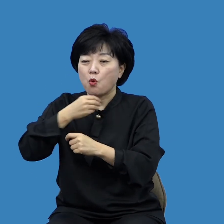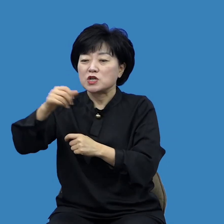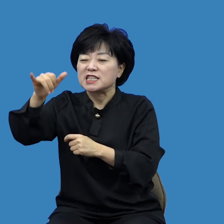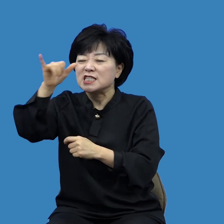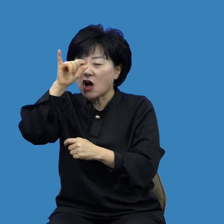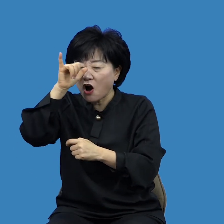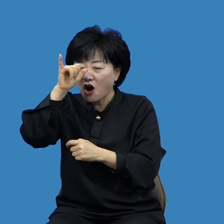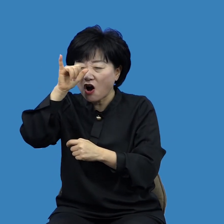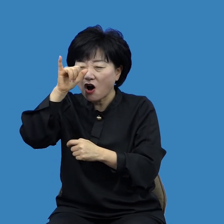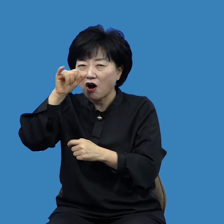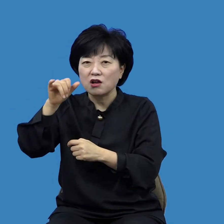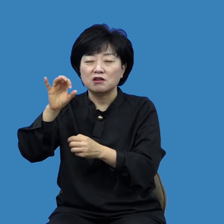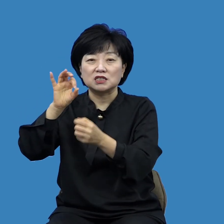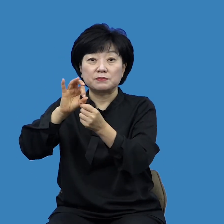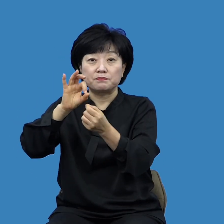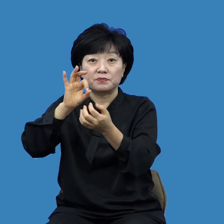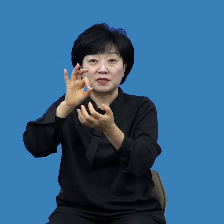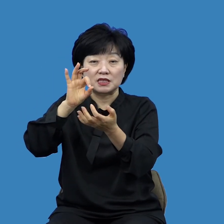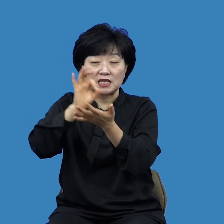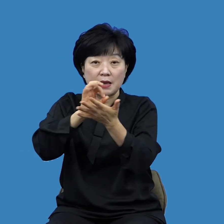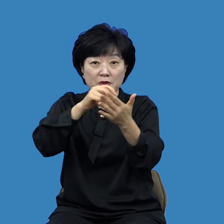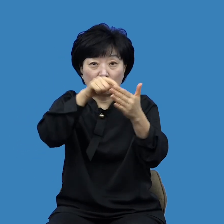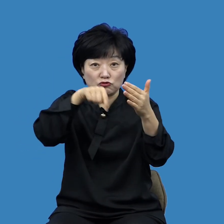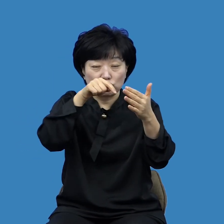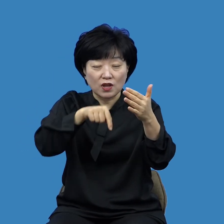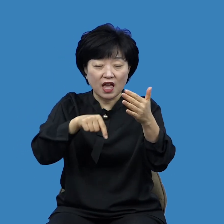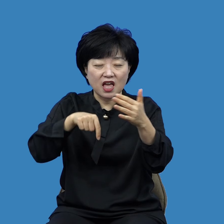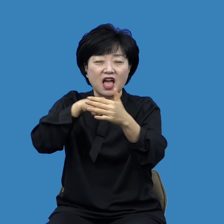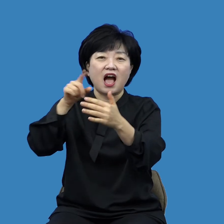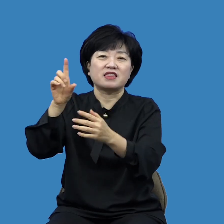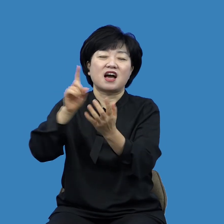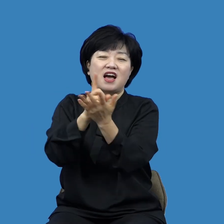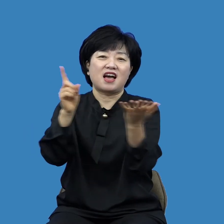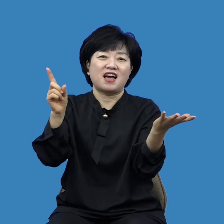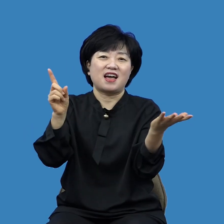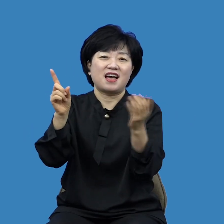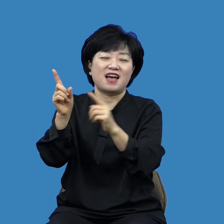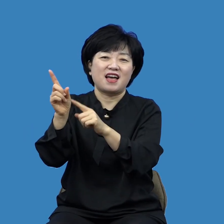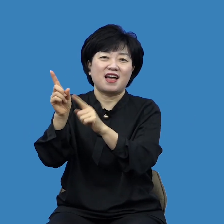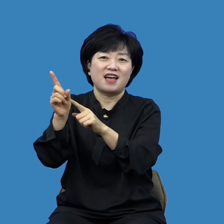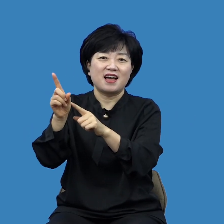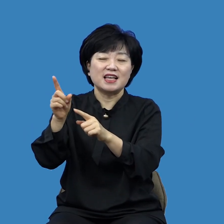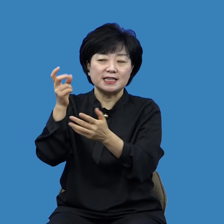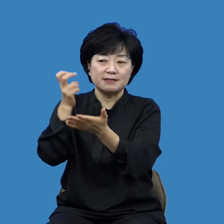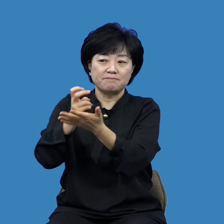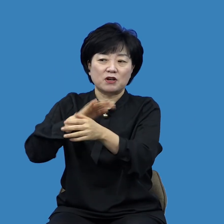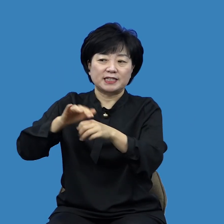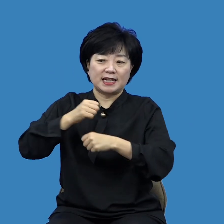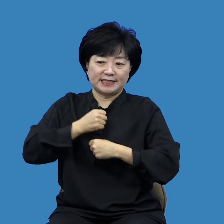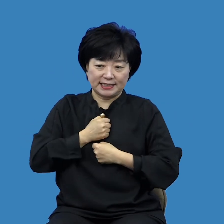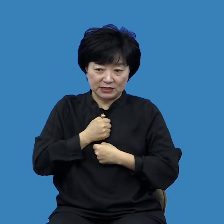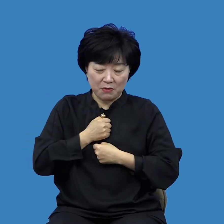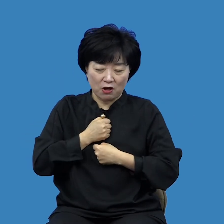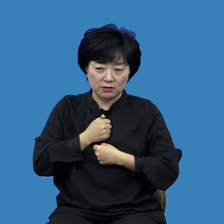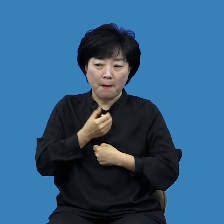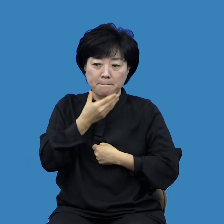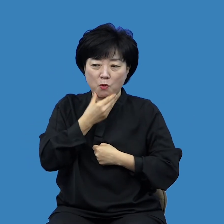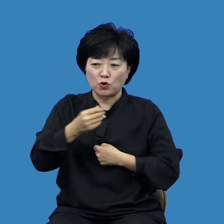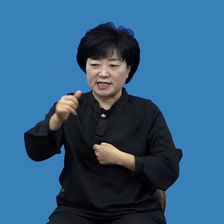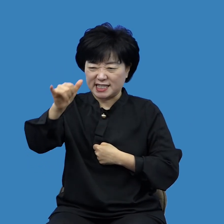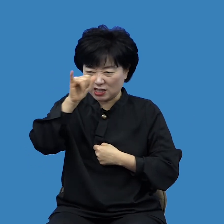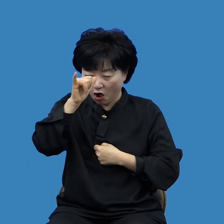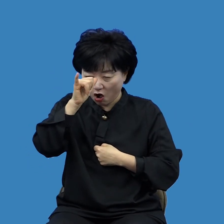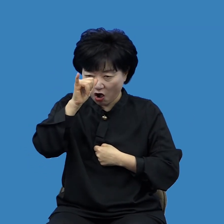요거밖에 없더라고. 제가 깜짝 놀랐어요. 10계명 10개가 있는데 그 중에 이거를 지켜라, 그러면 너희에게 이런 복이 있을